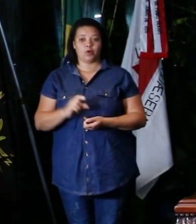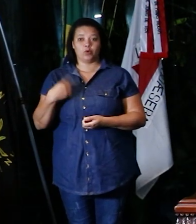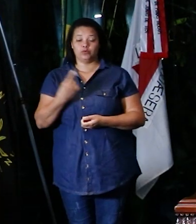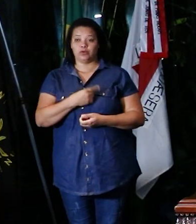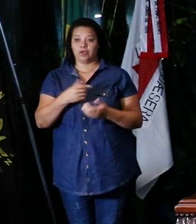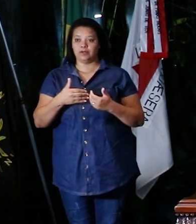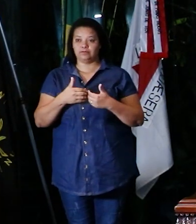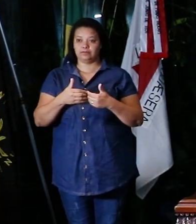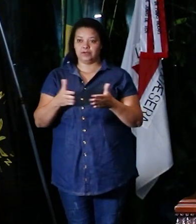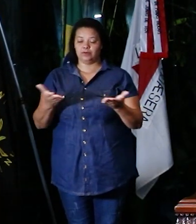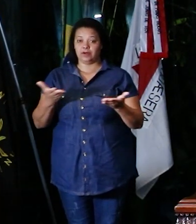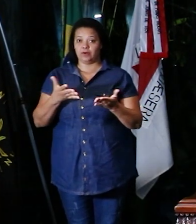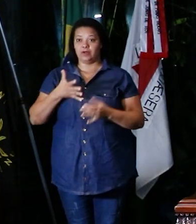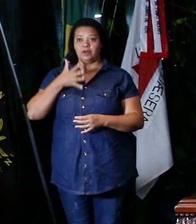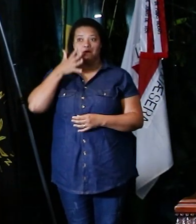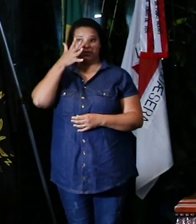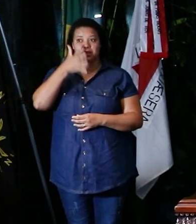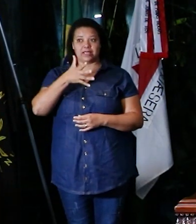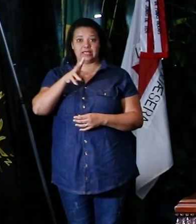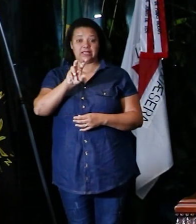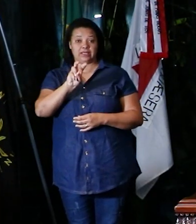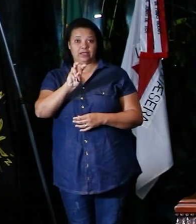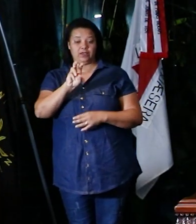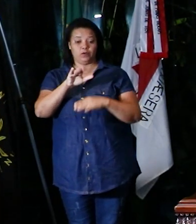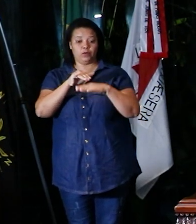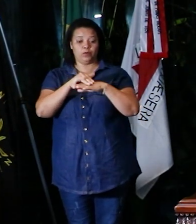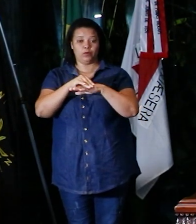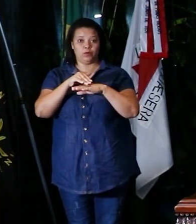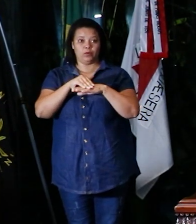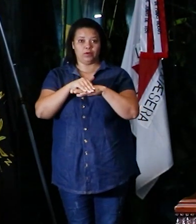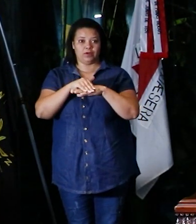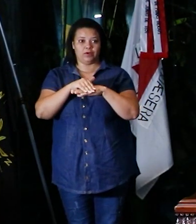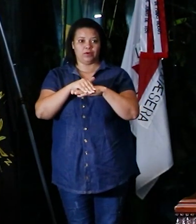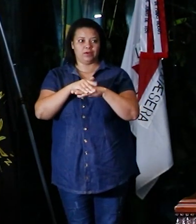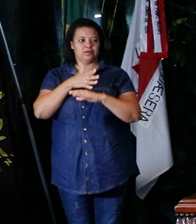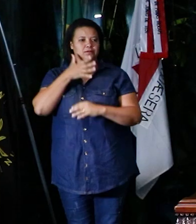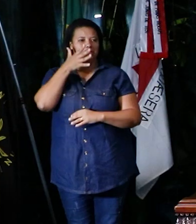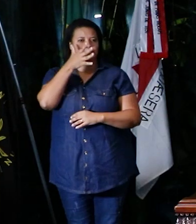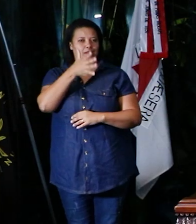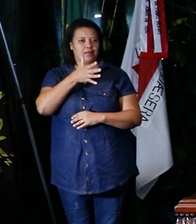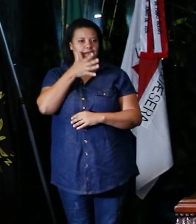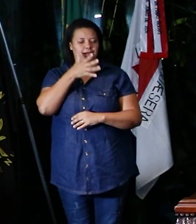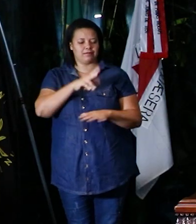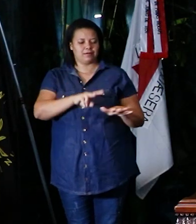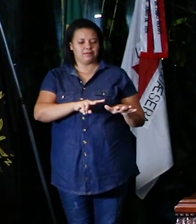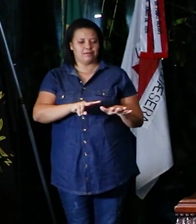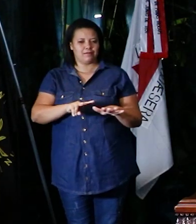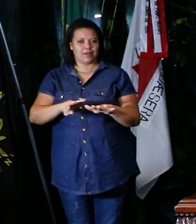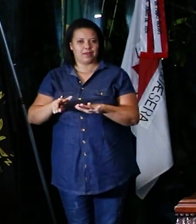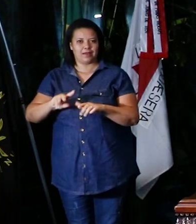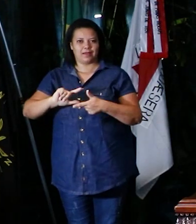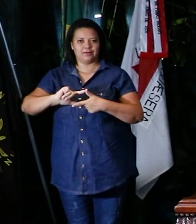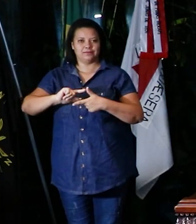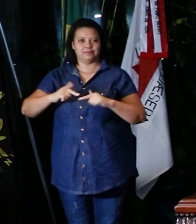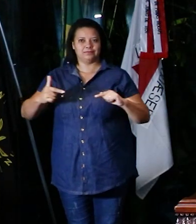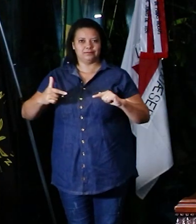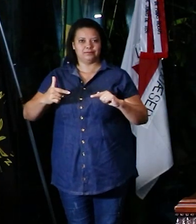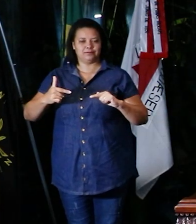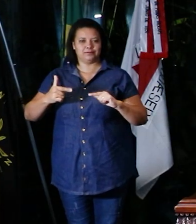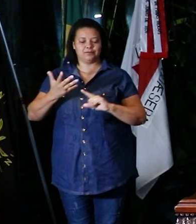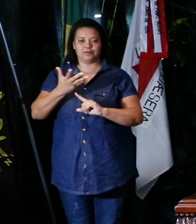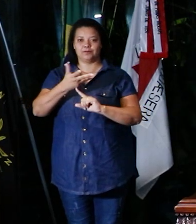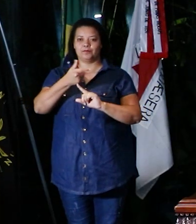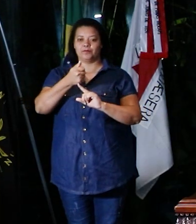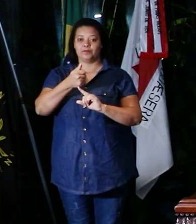iniciando agora a quinta noite com essas palestras sobre a Semana de Arte Moderna de 22.